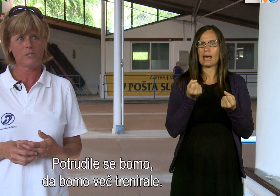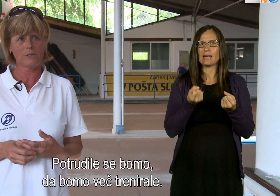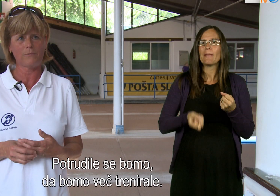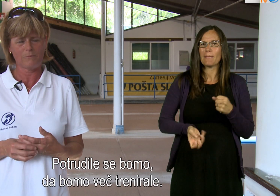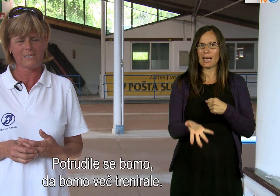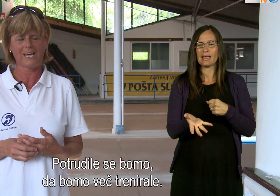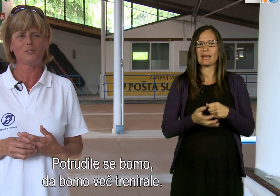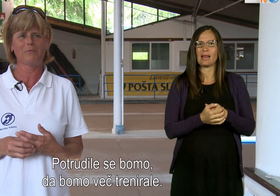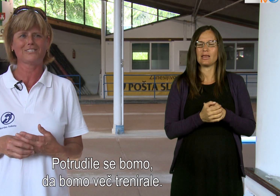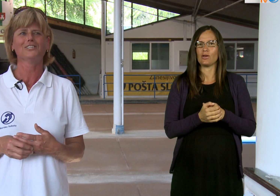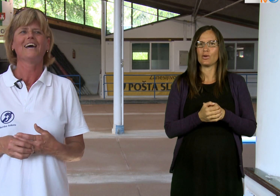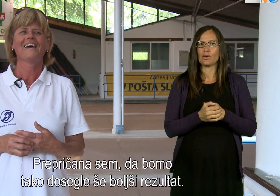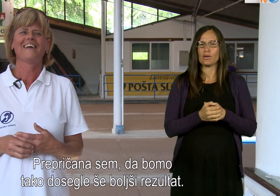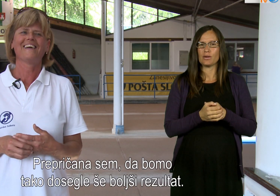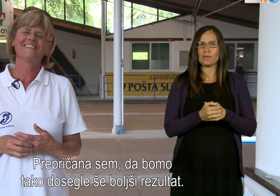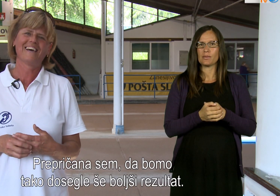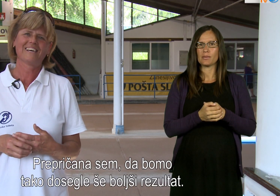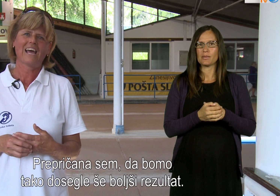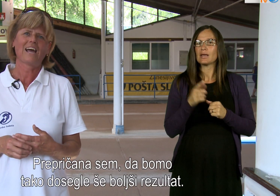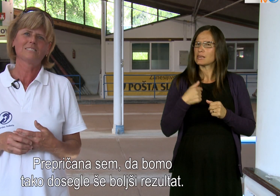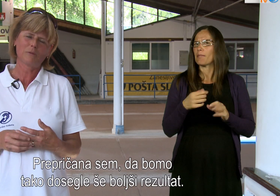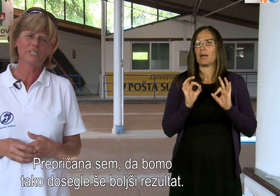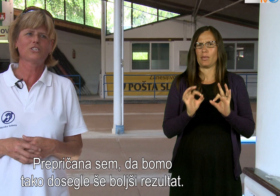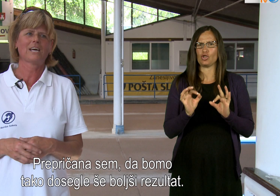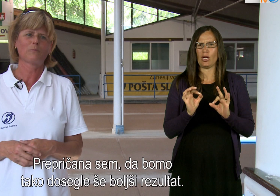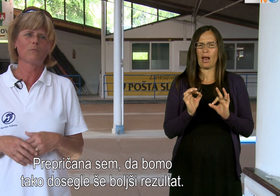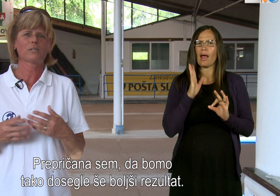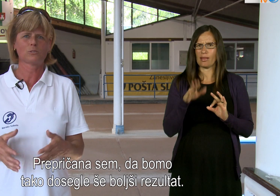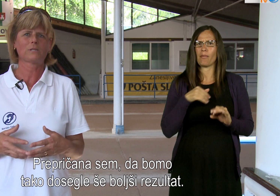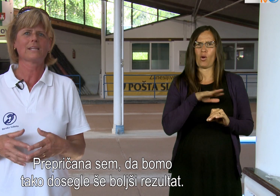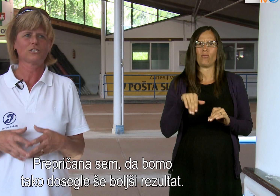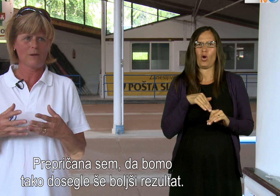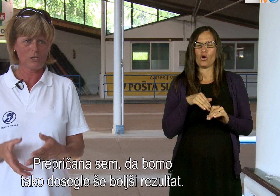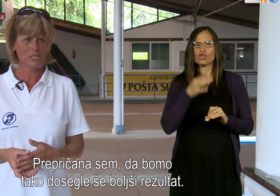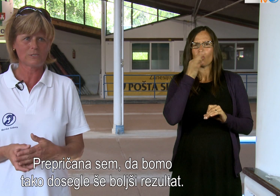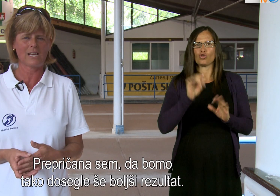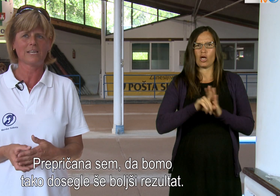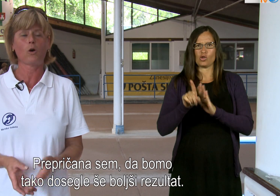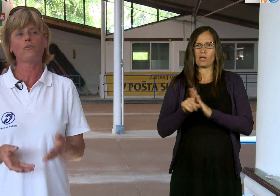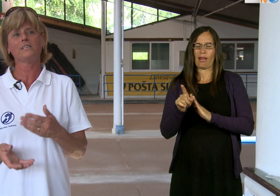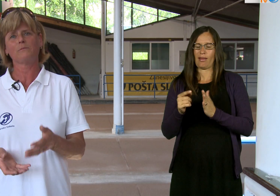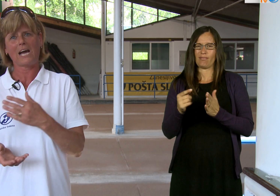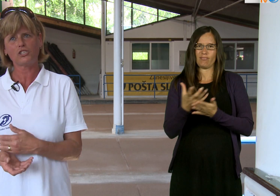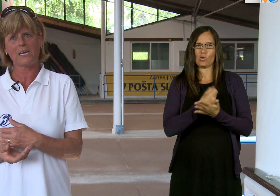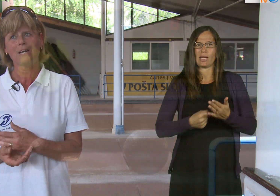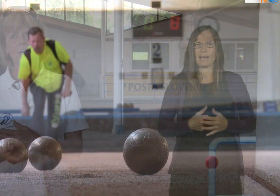tem balinanju pač. In tako sem prepričana, da bomo rezultate še boljše dosegli.